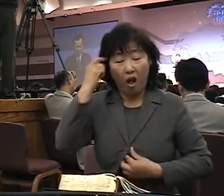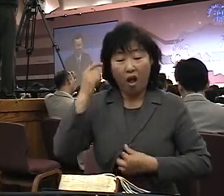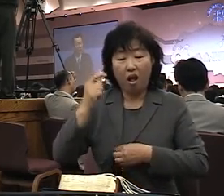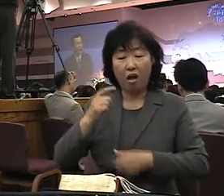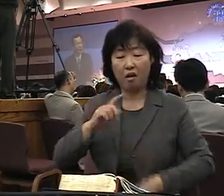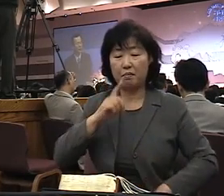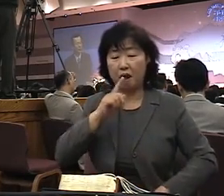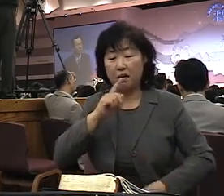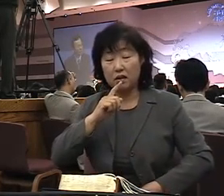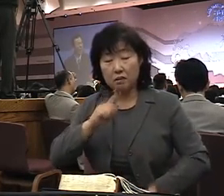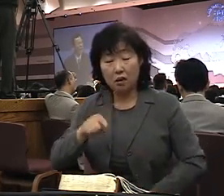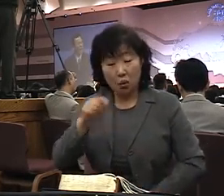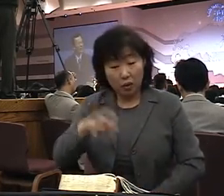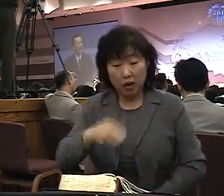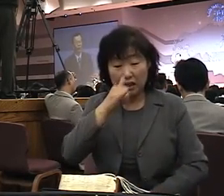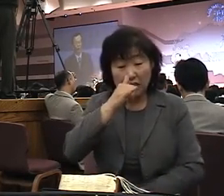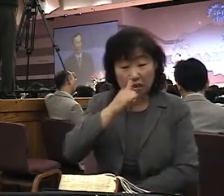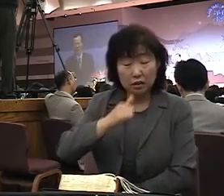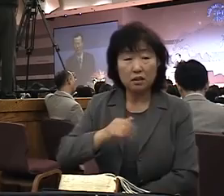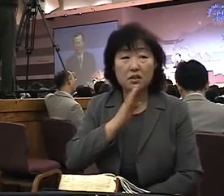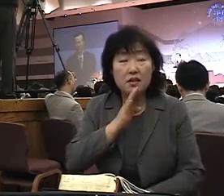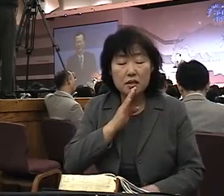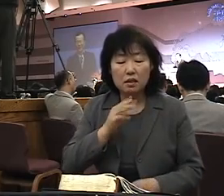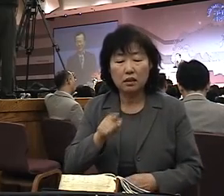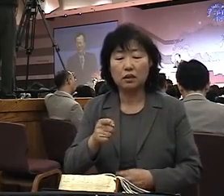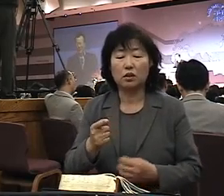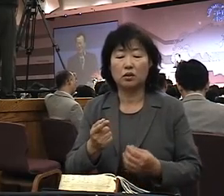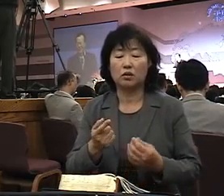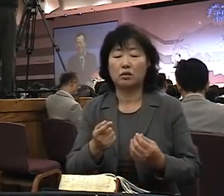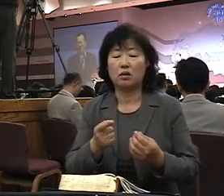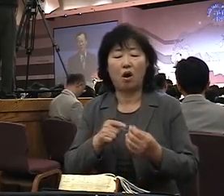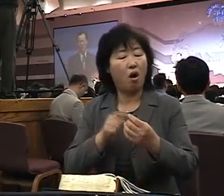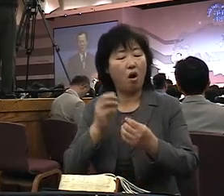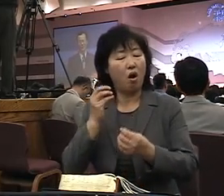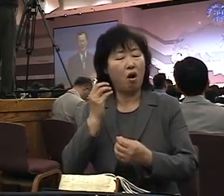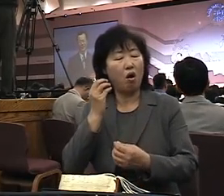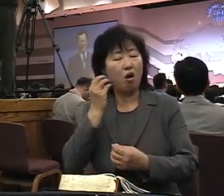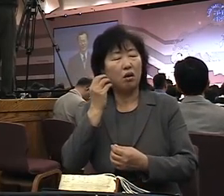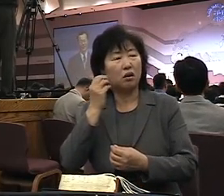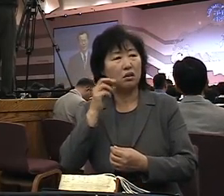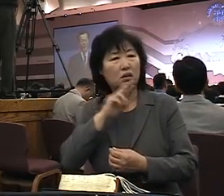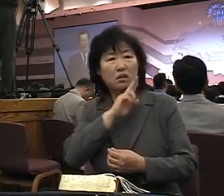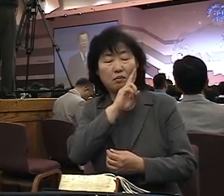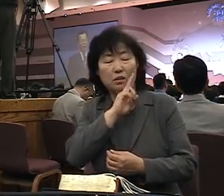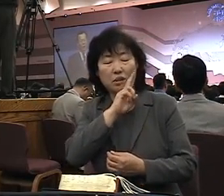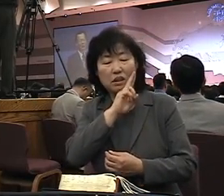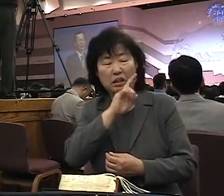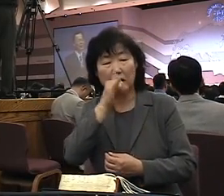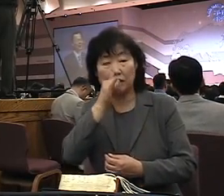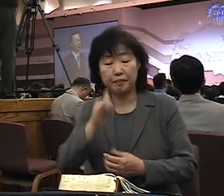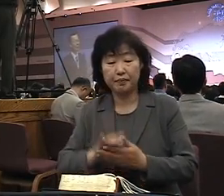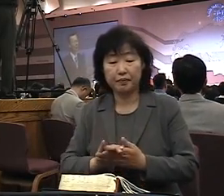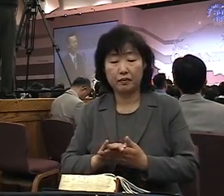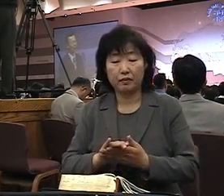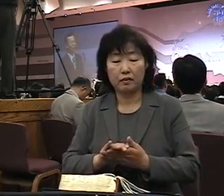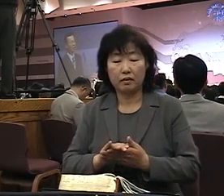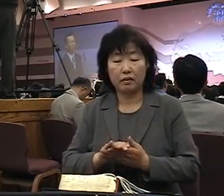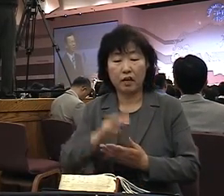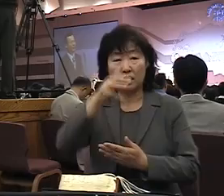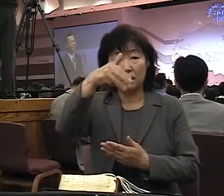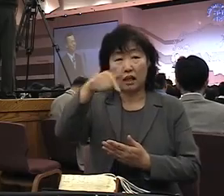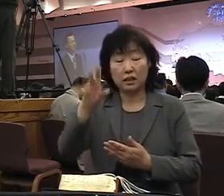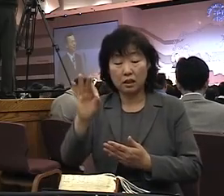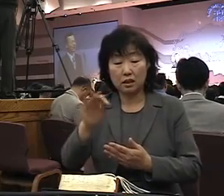말씀이 여기 있는지 사실 그것조차도 의문스럽습니다. 왜냐하면 여러분 우리가 창세기 흐름을